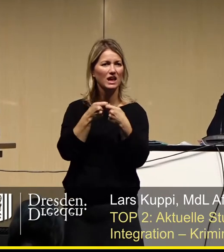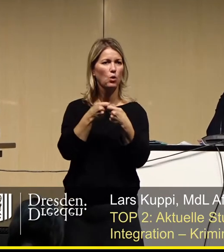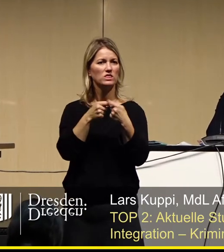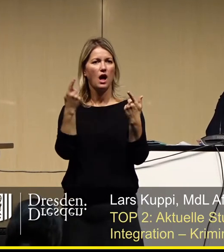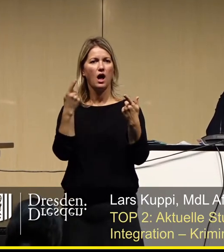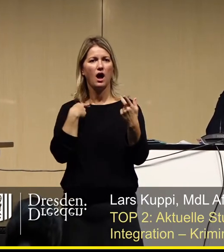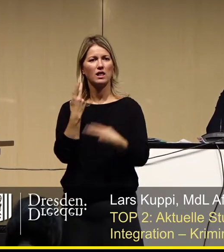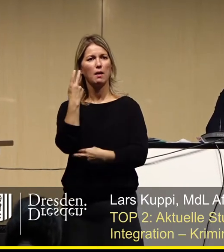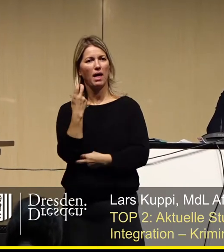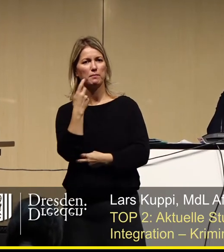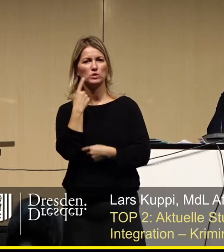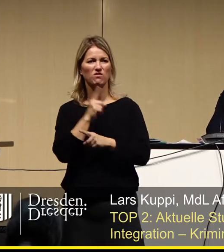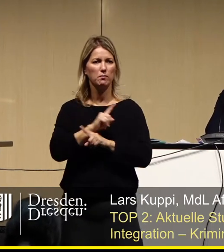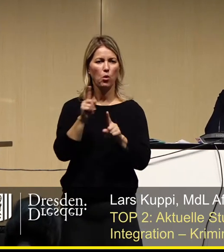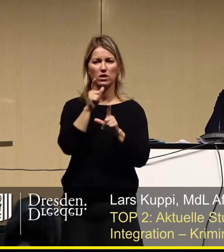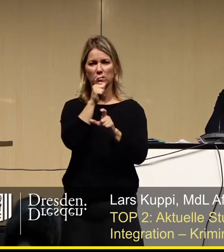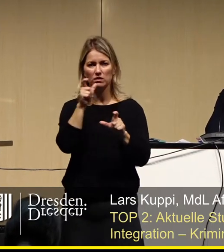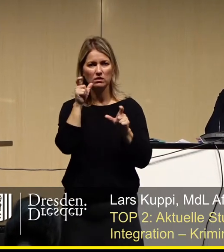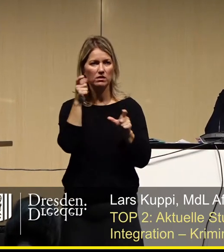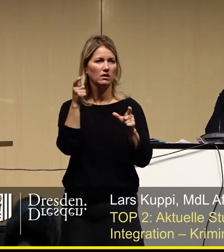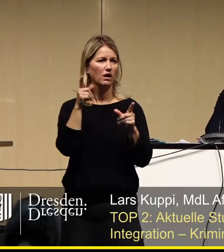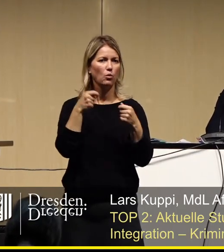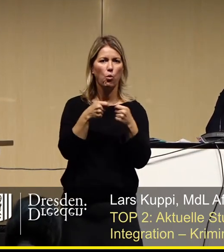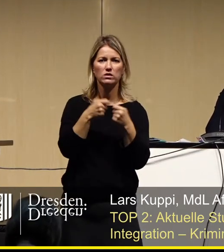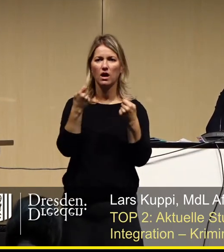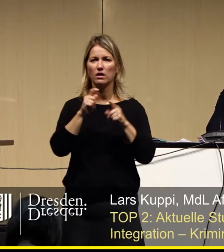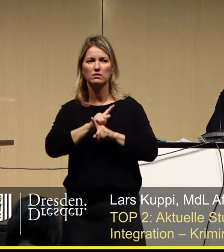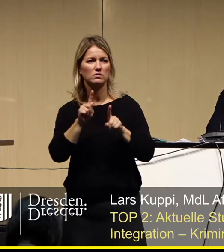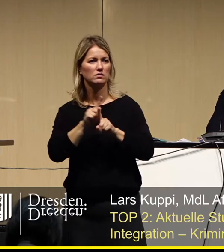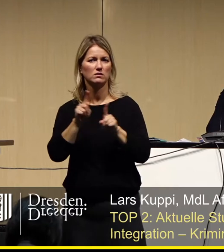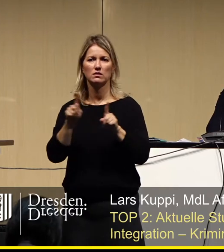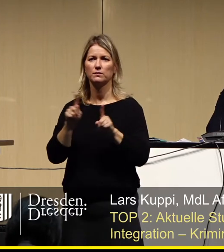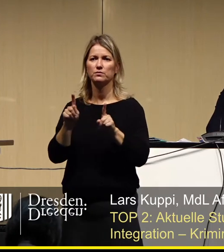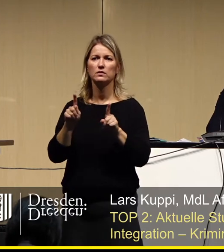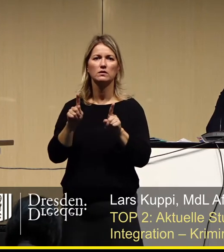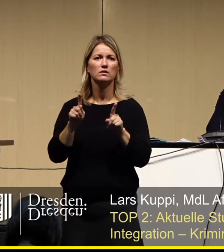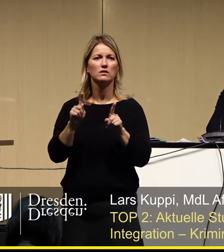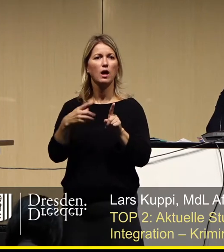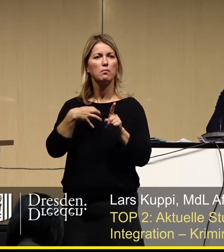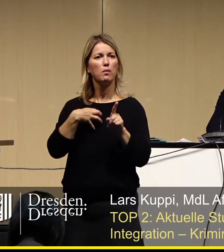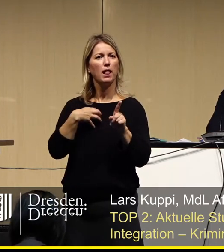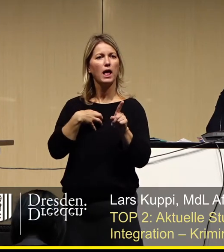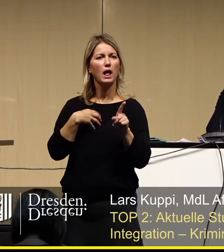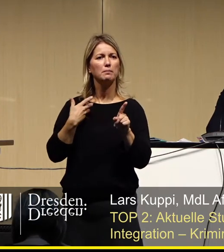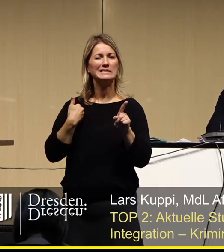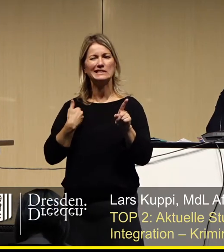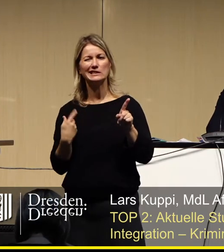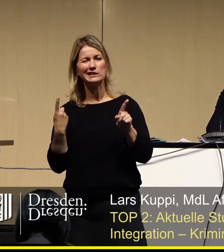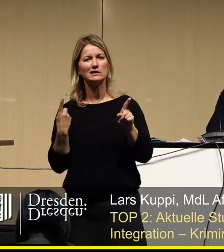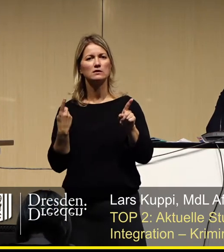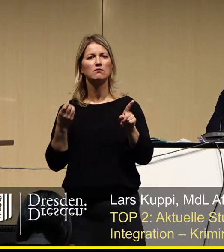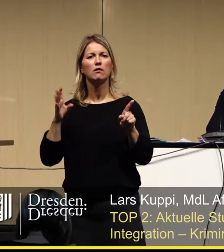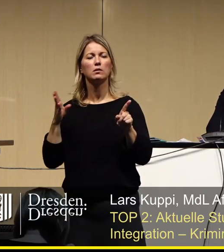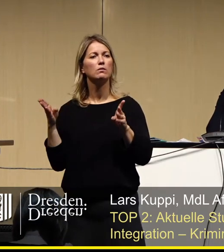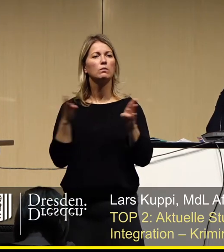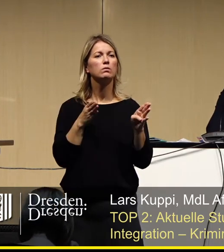Beherbergungsverbote und Maskenpflicht zu drehen. Es ist damit ein leichtes, sich von den unbequemen Problemen abzulenken. Was in den Medien nicht